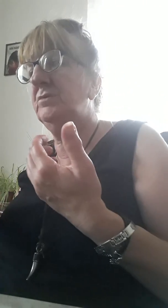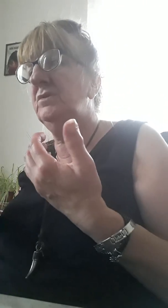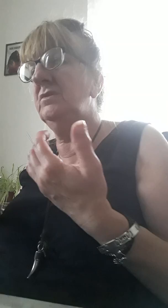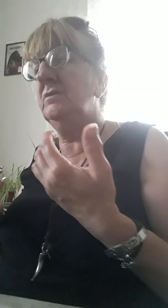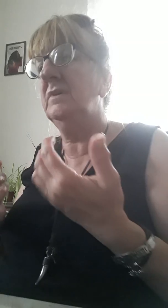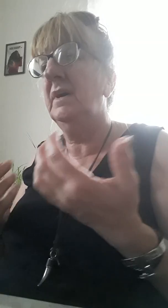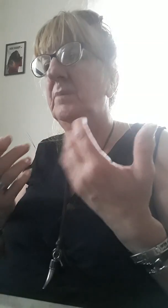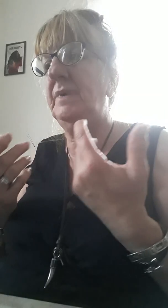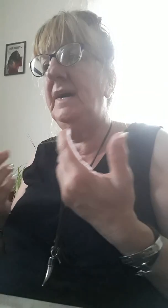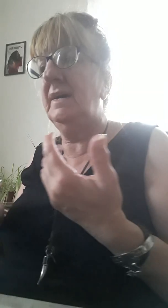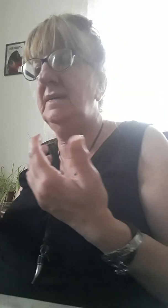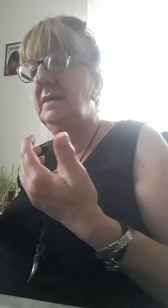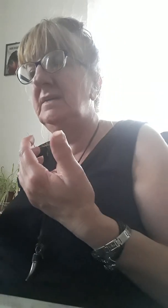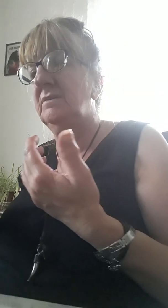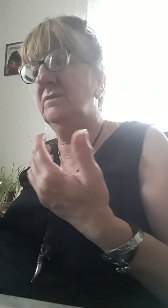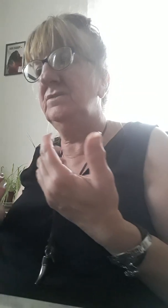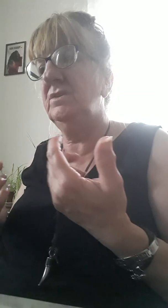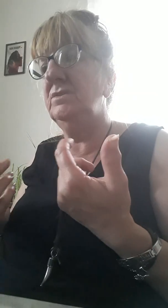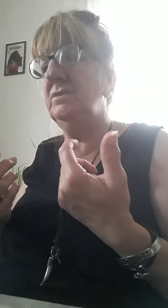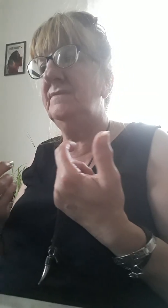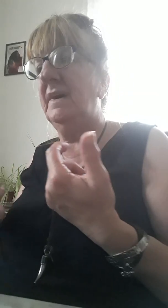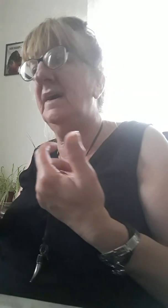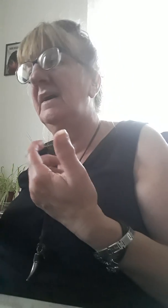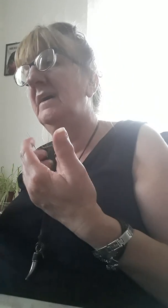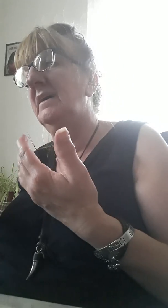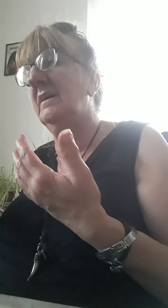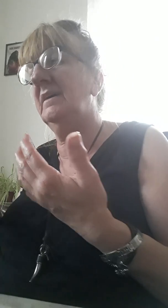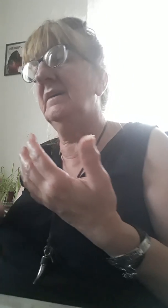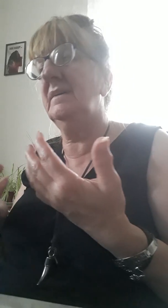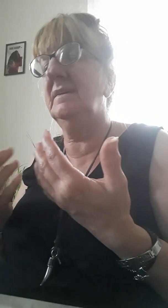plus parler aux yeux d'une femme.